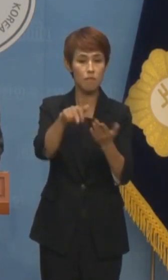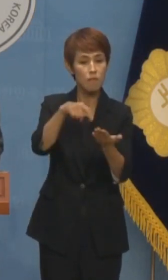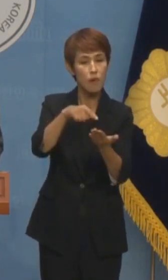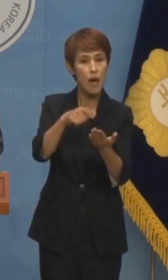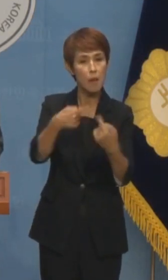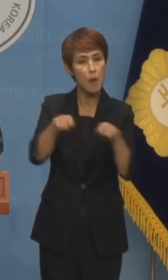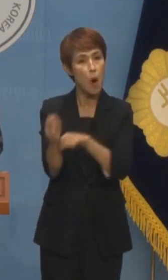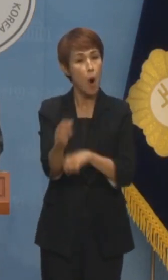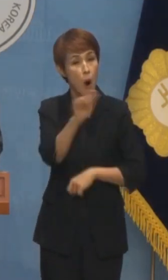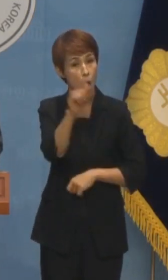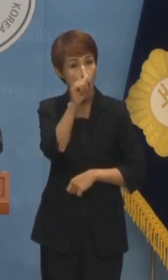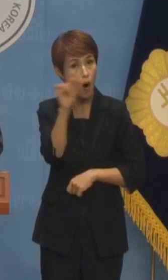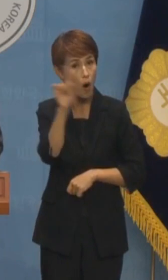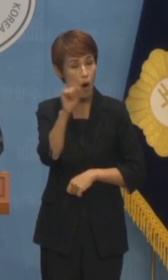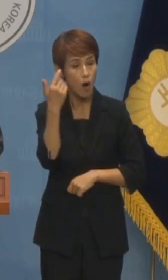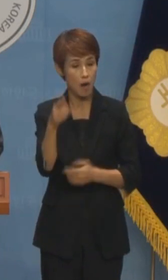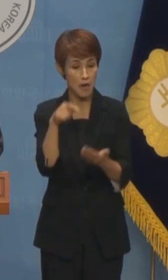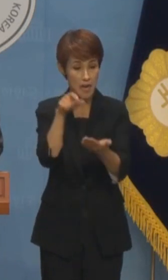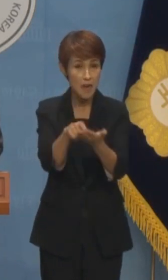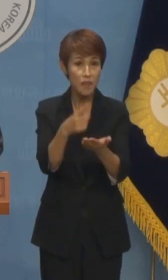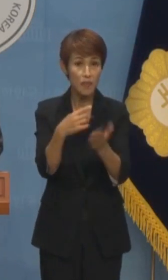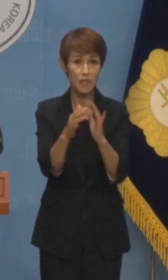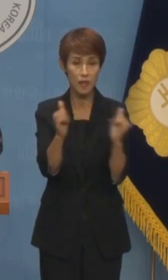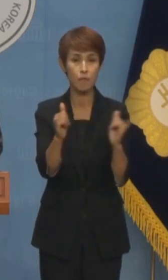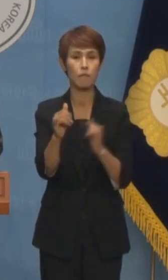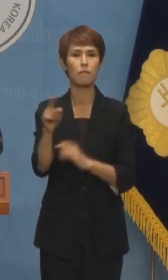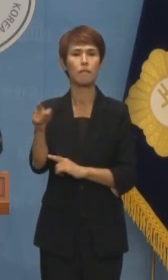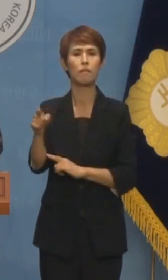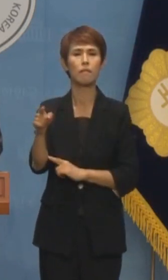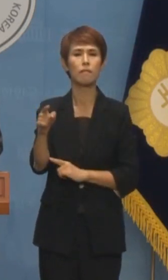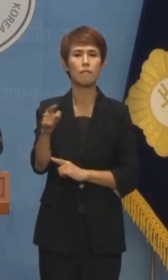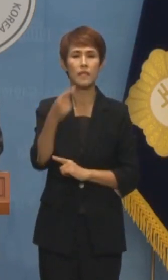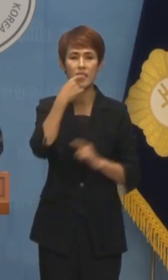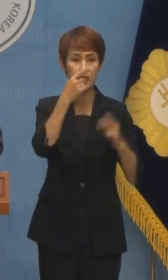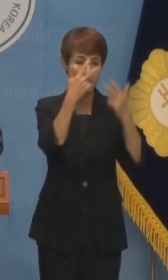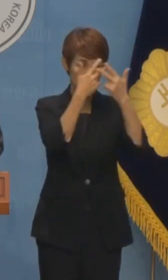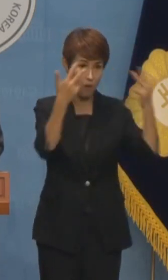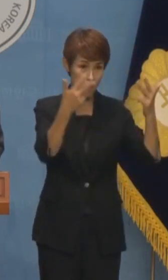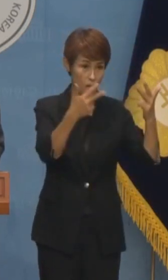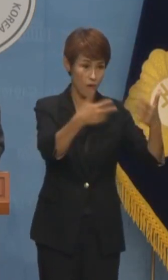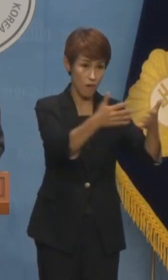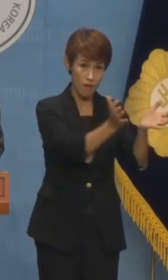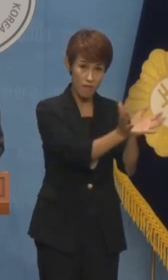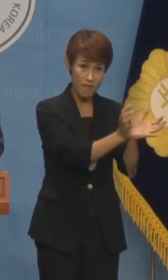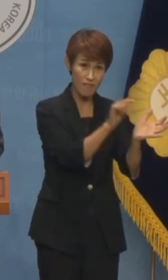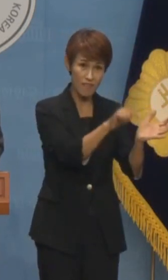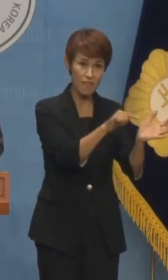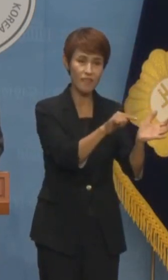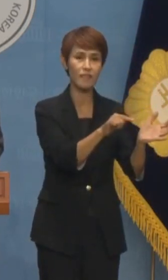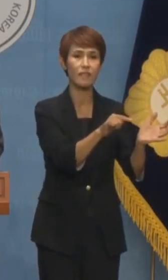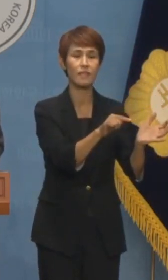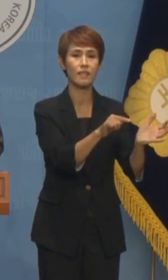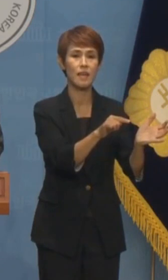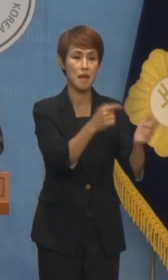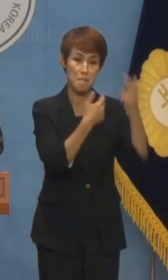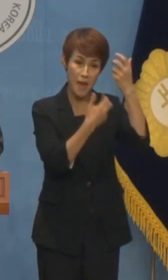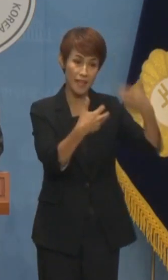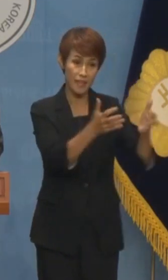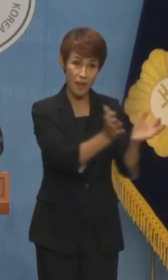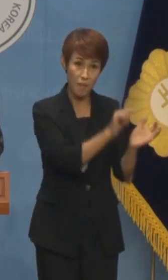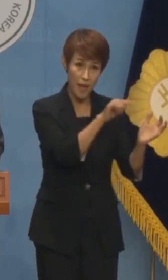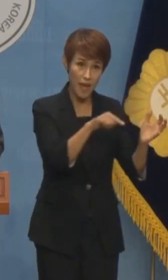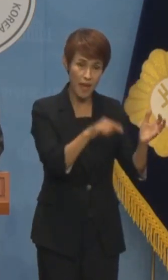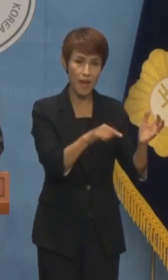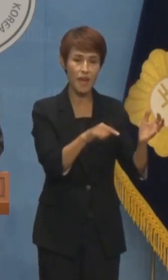지난 2021년 3월 더불어민주당 이재명 전 대표의 팬클럽인 그래도 이재명의